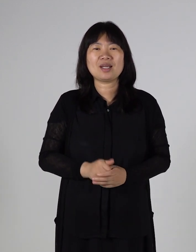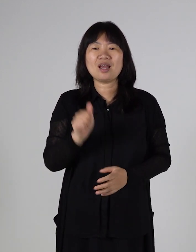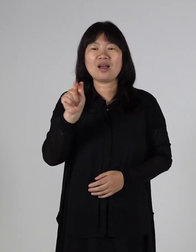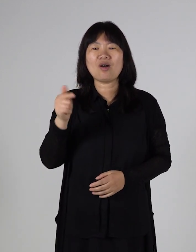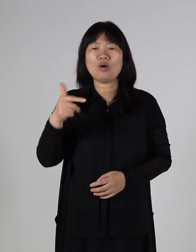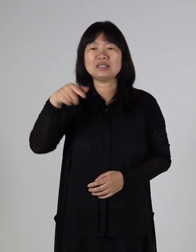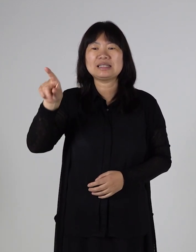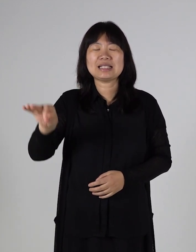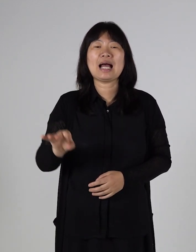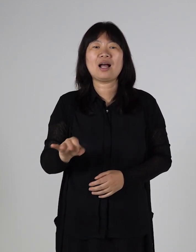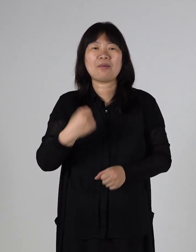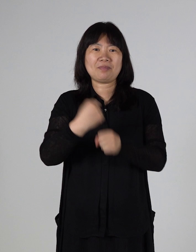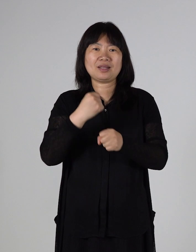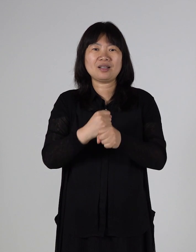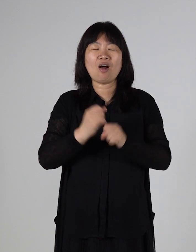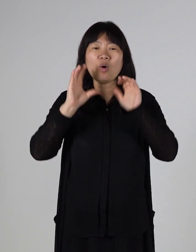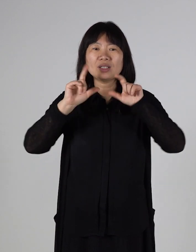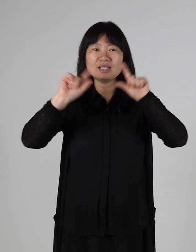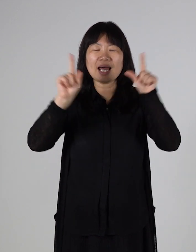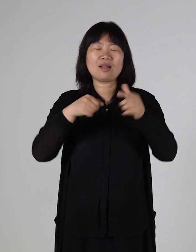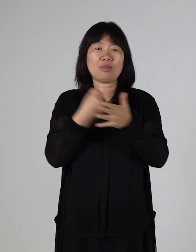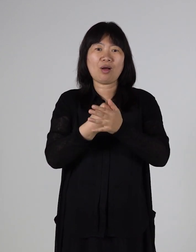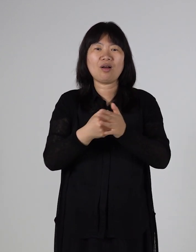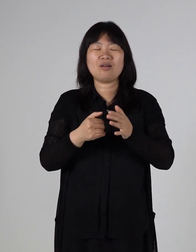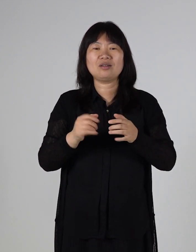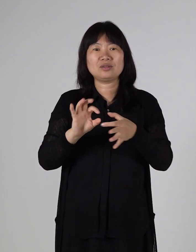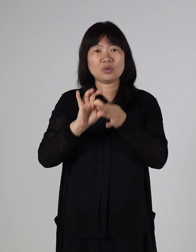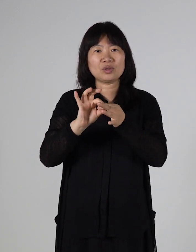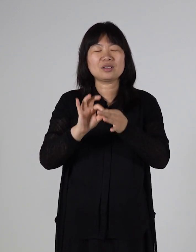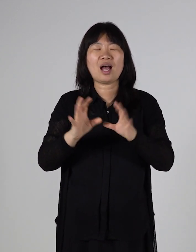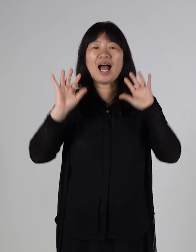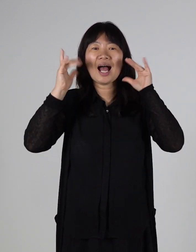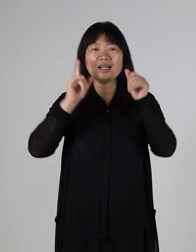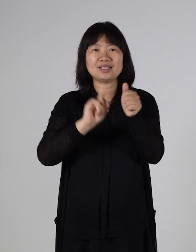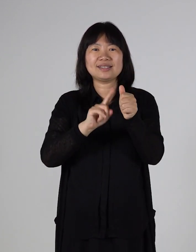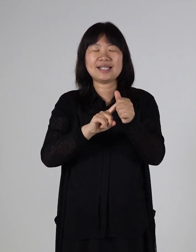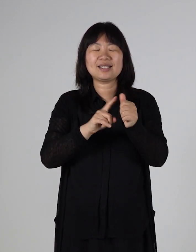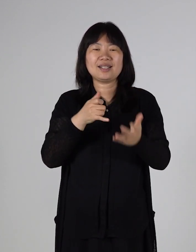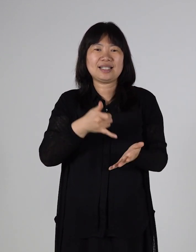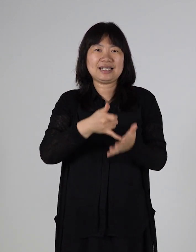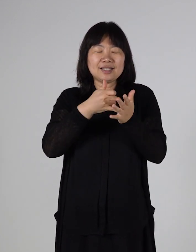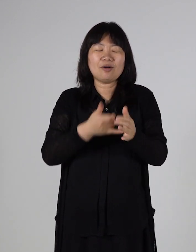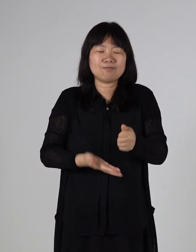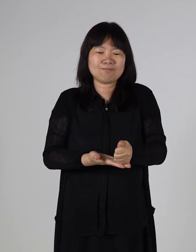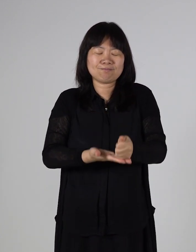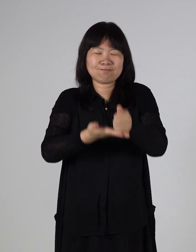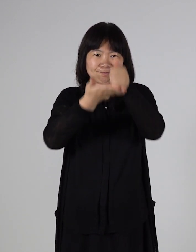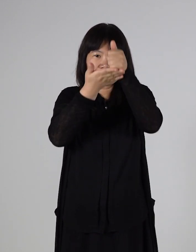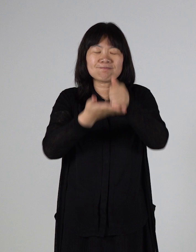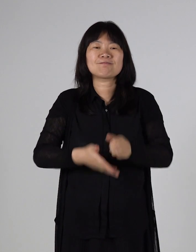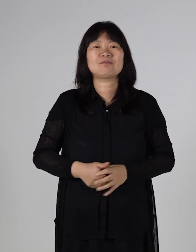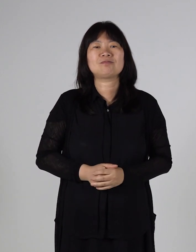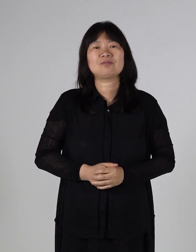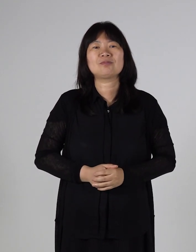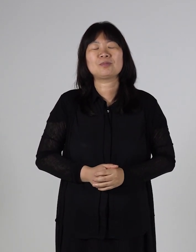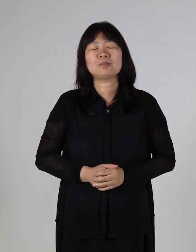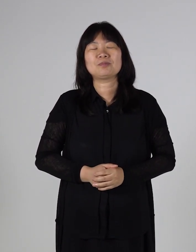어린이날을 제정해서까지 그 어린아이들의 지위를 온전한